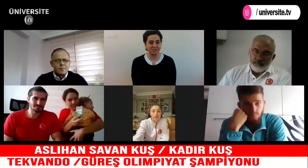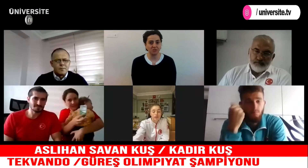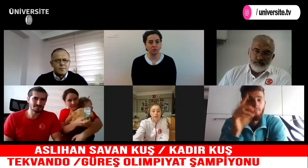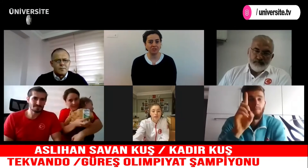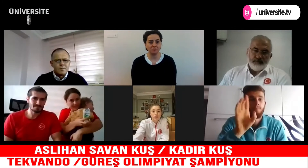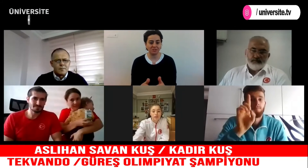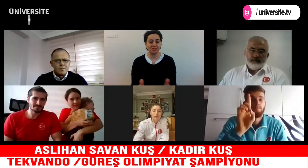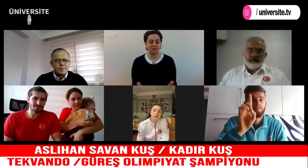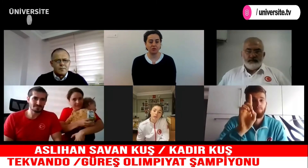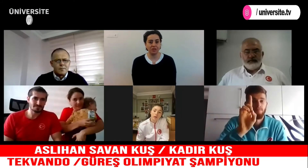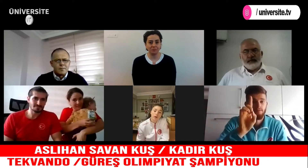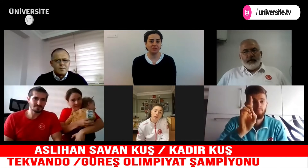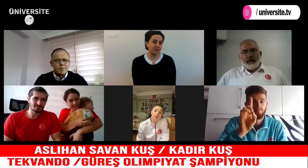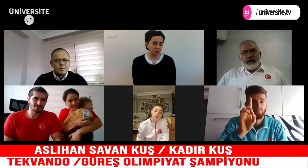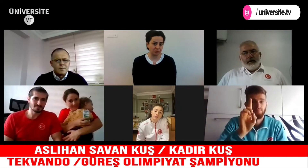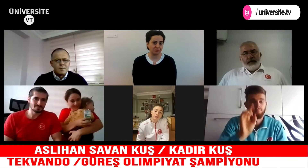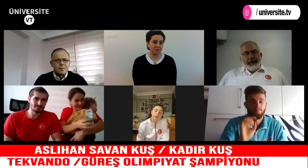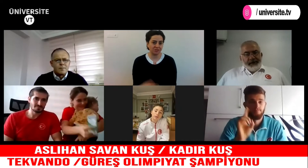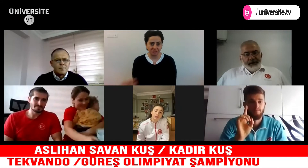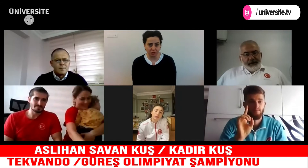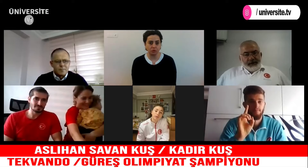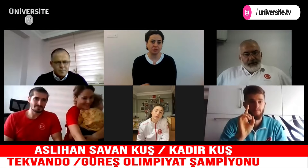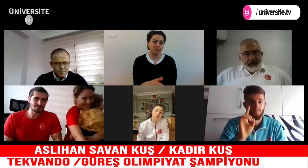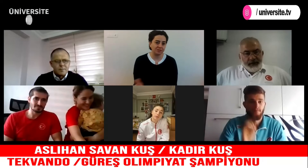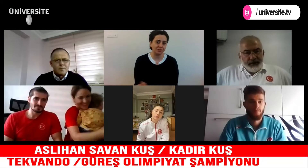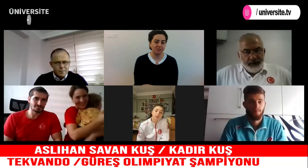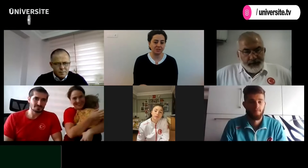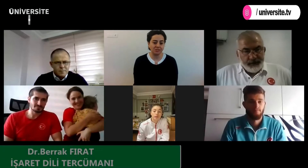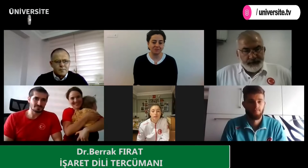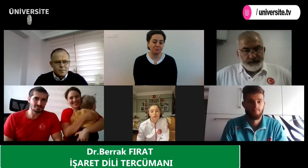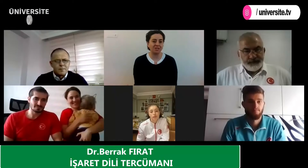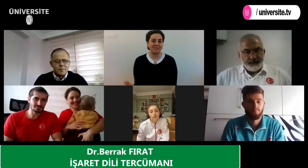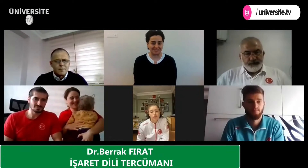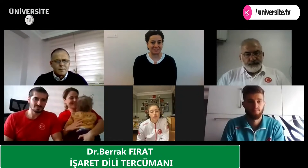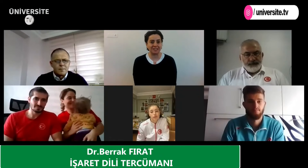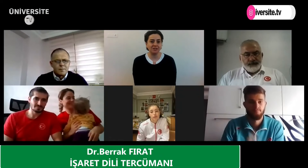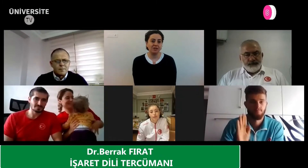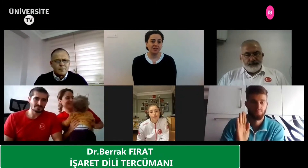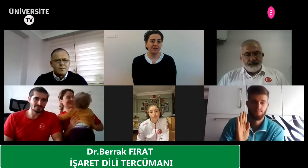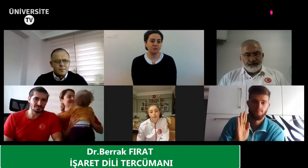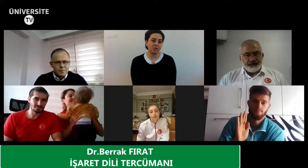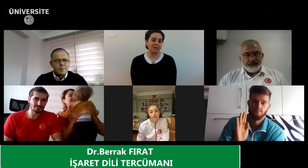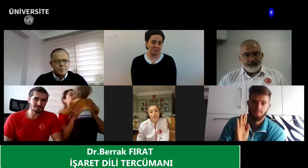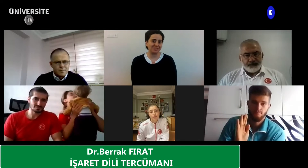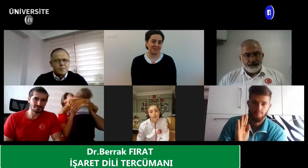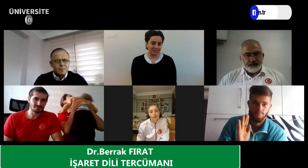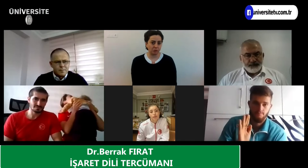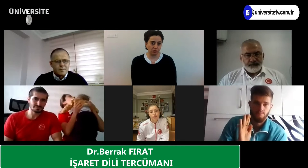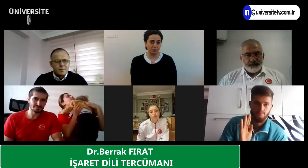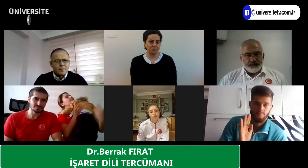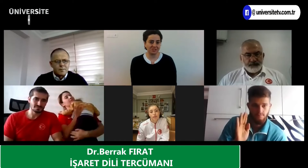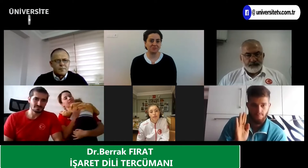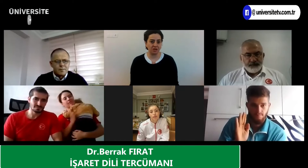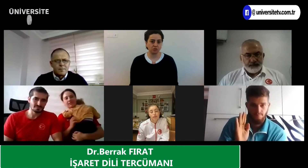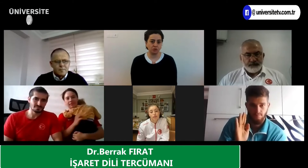zor bizim için. Onların bize göre bir pozitif ayrımcılık ya da bir kota ya da çevirmen desteğiyle düzenlenmesi